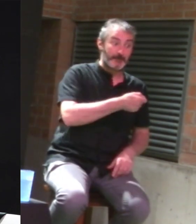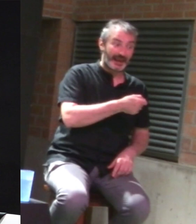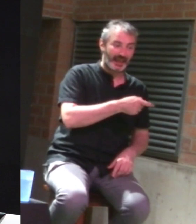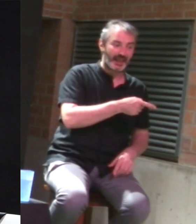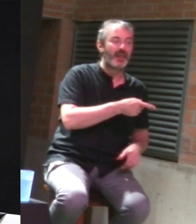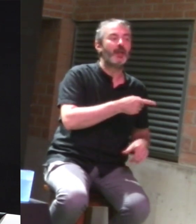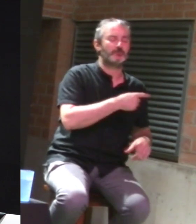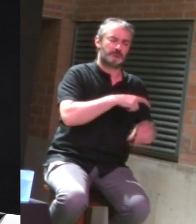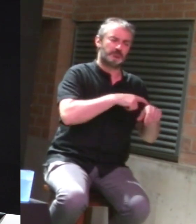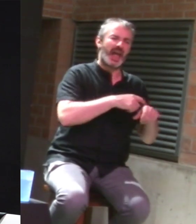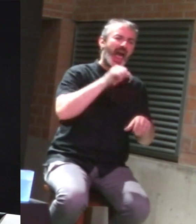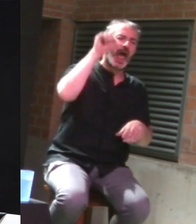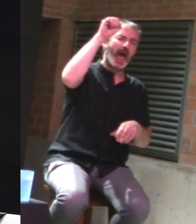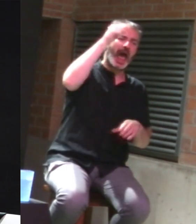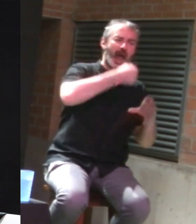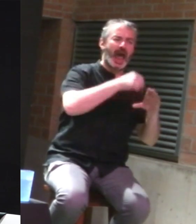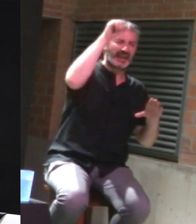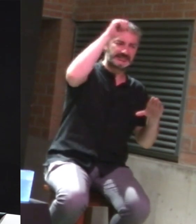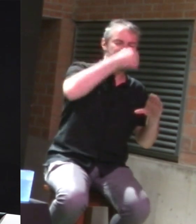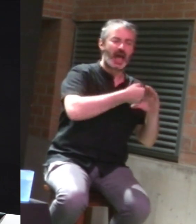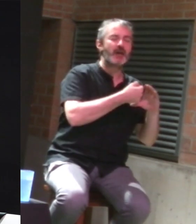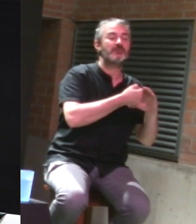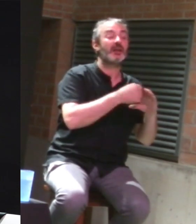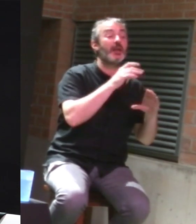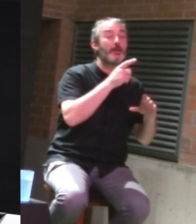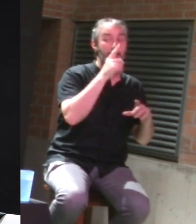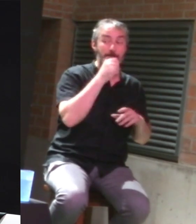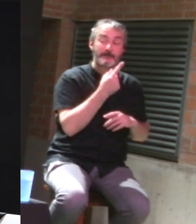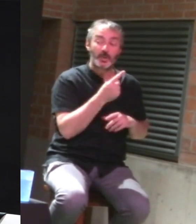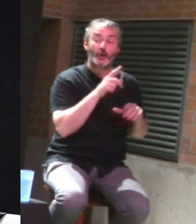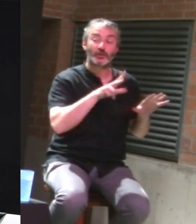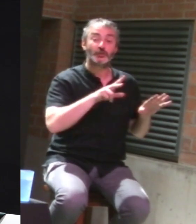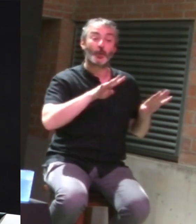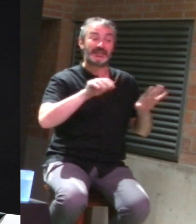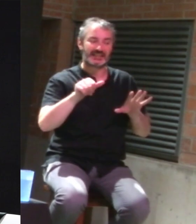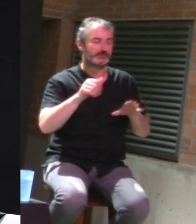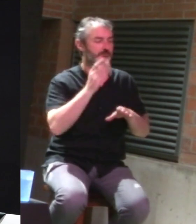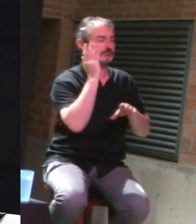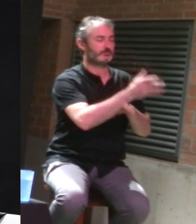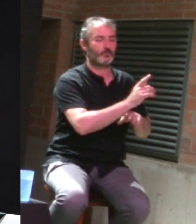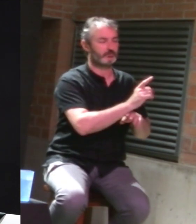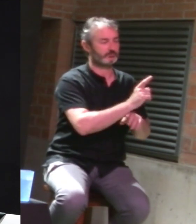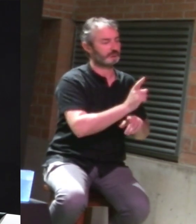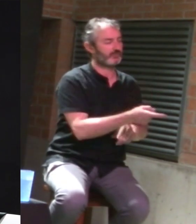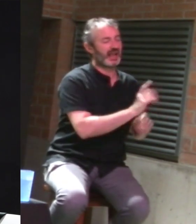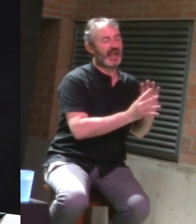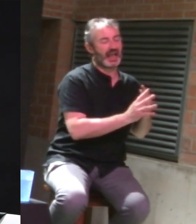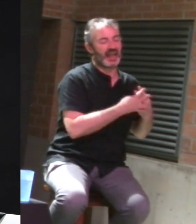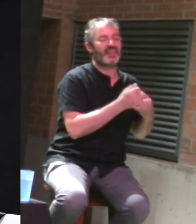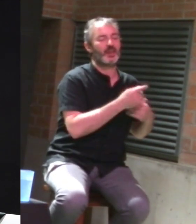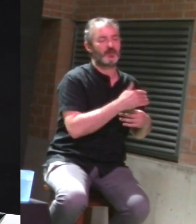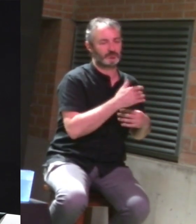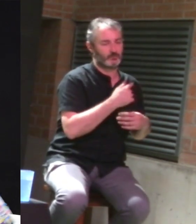en aquells anys eren artistes, és detingut i condemnat a mort en 1896, i Pere Colomines ens ha deixat